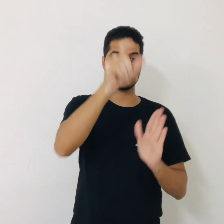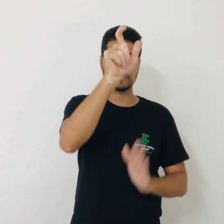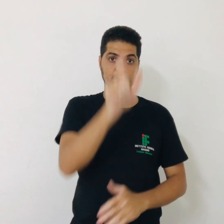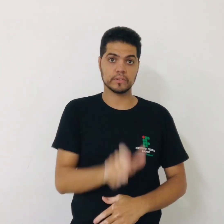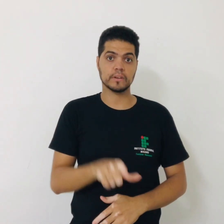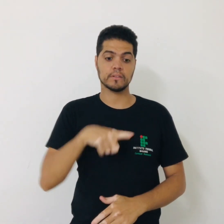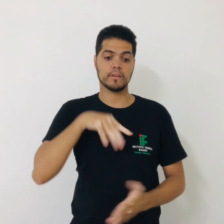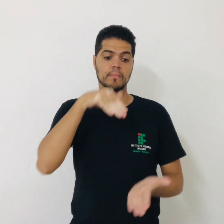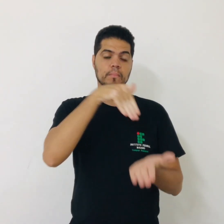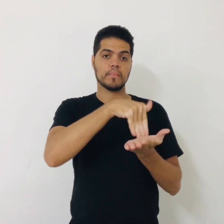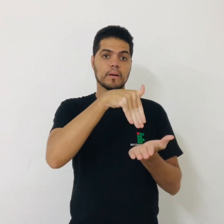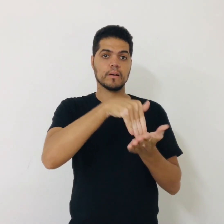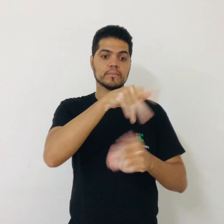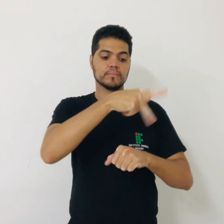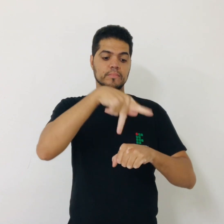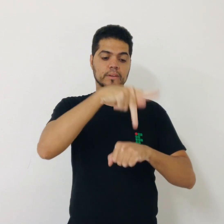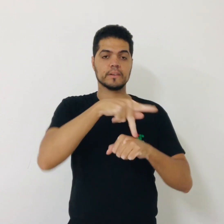divisa entre o Brasil e a Argentina.